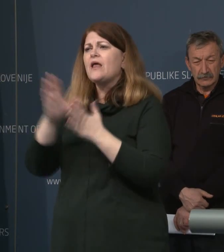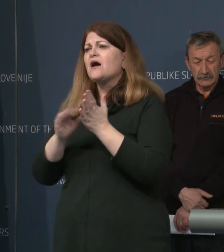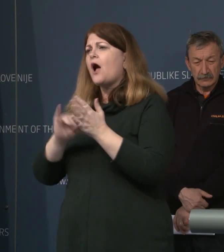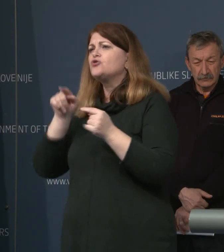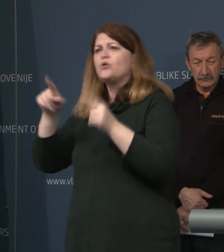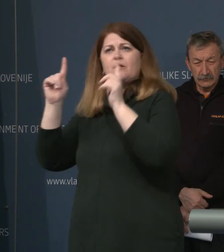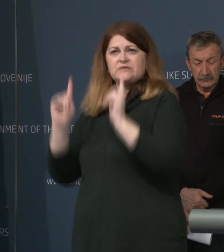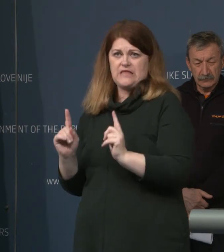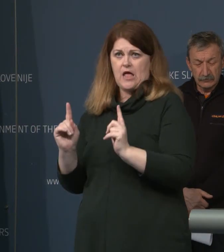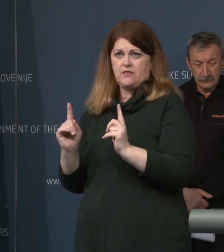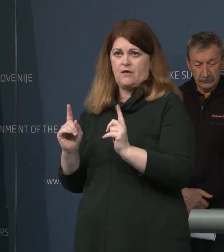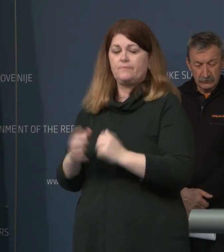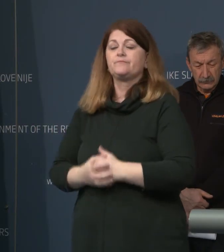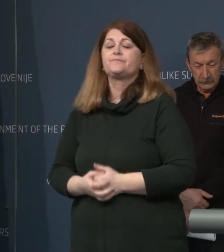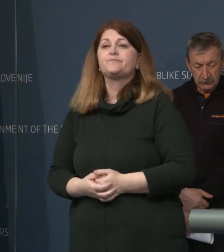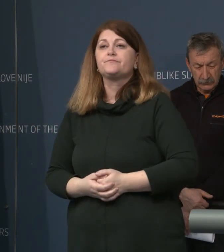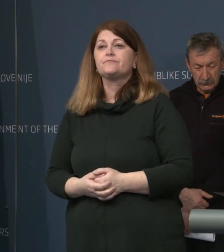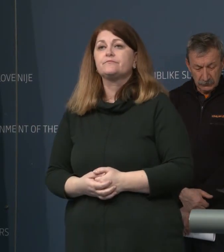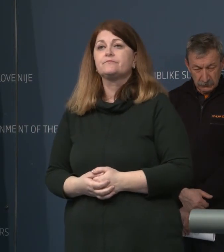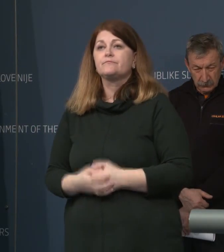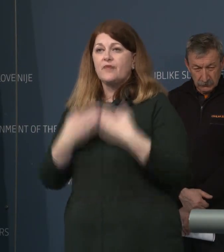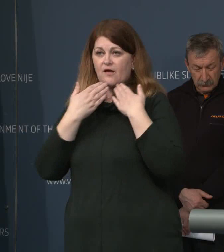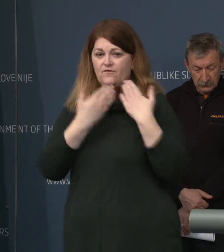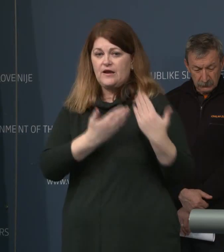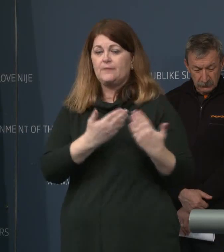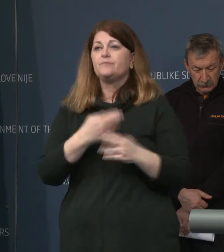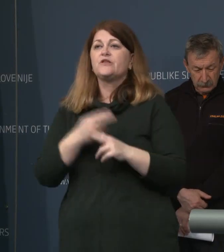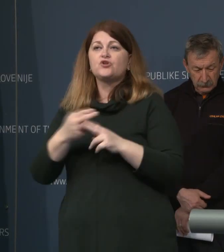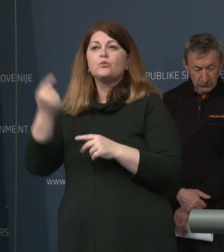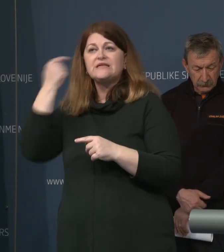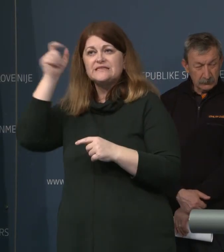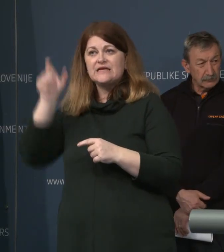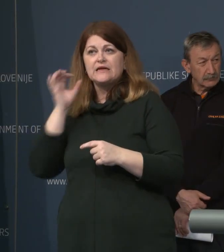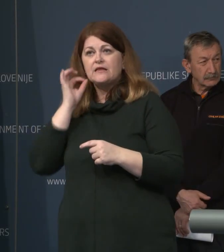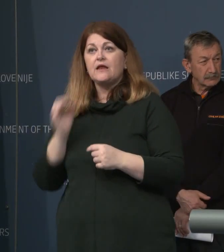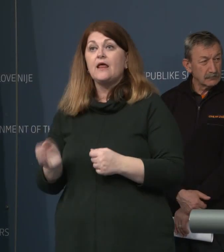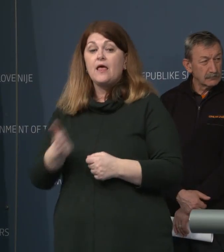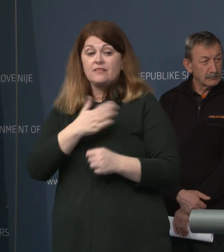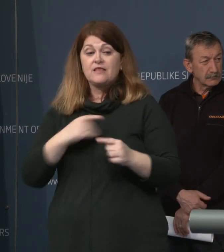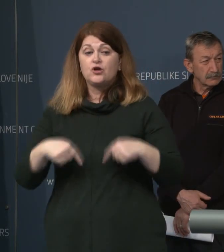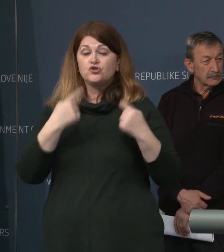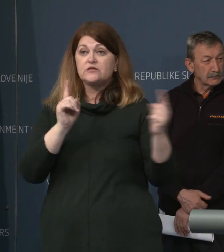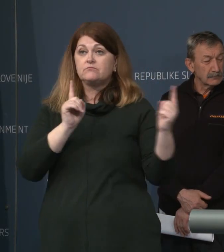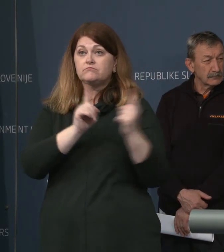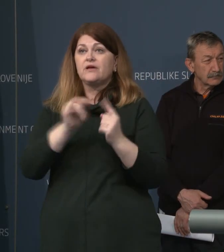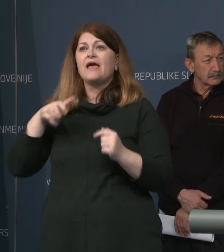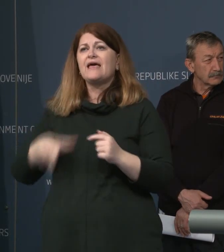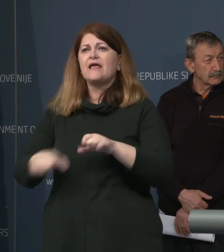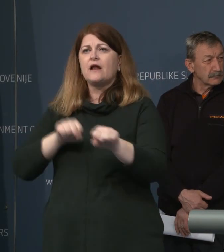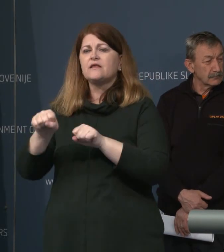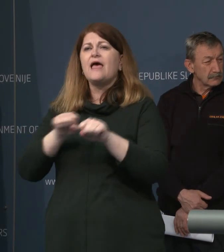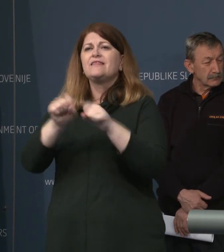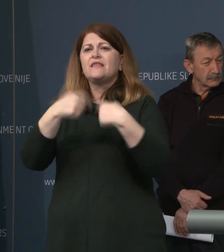tam dejansko stanje in tako dalje. Hvala. Hvala, državni sekretarki. Naš naslednji sogovornik je generalni